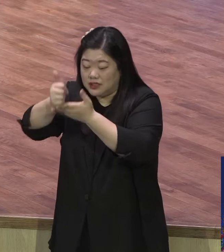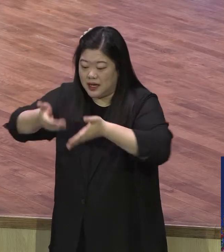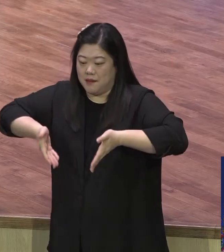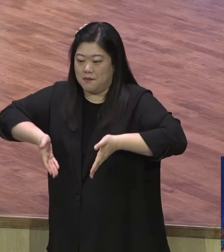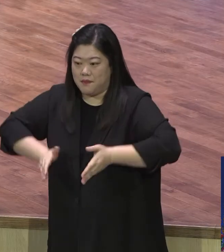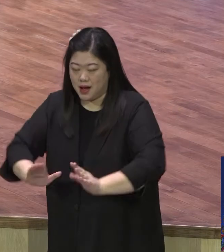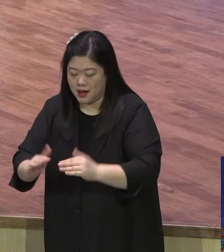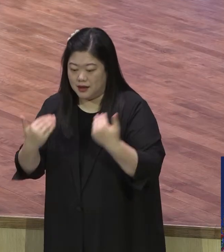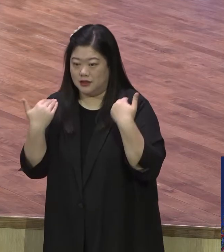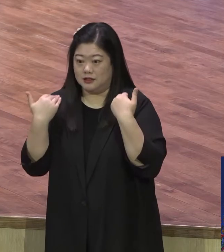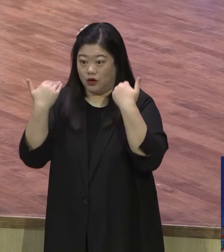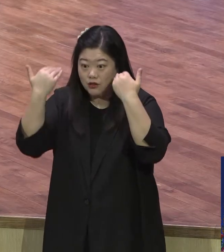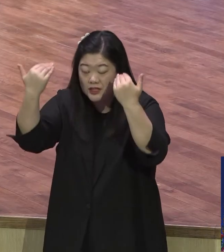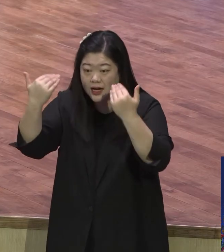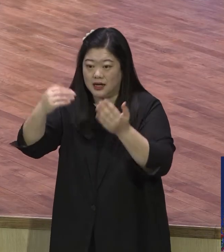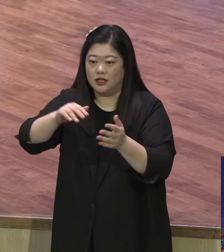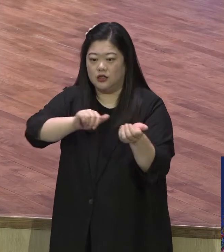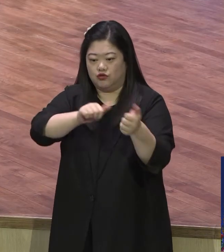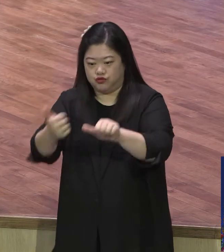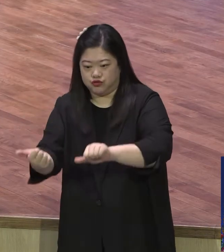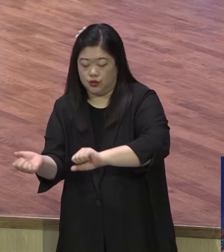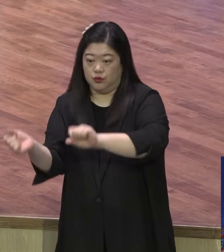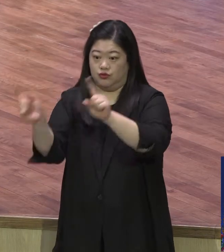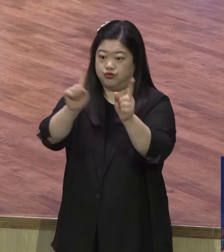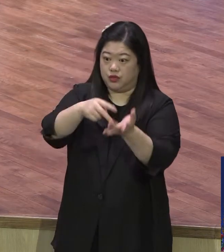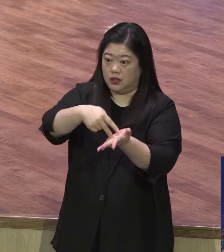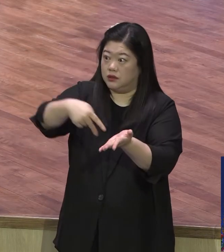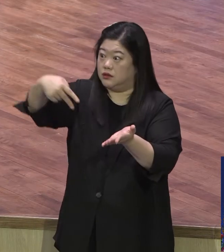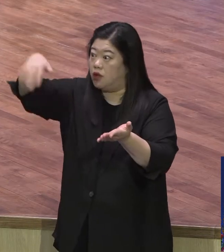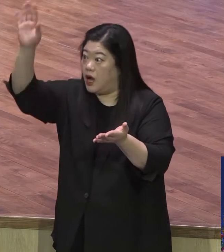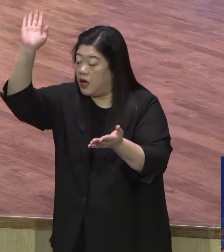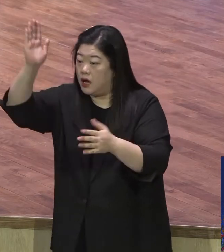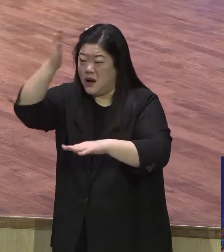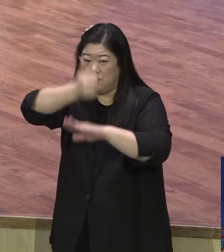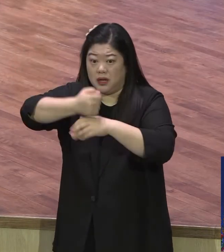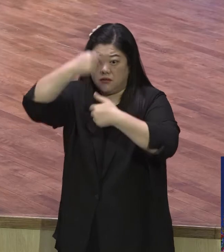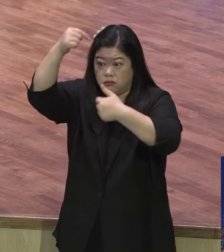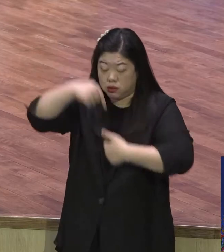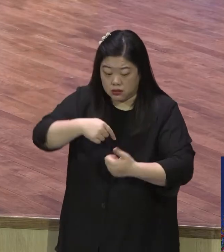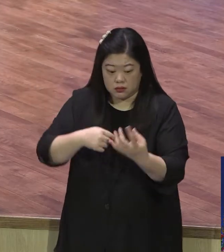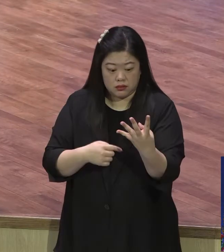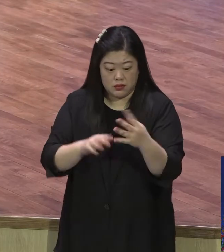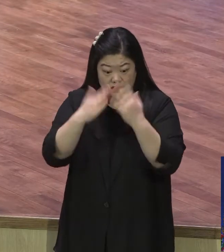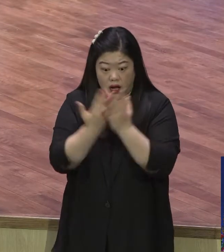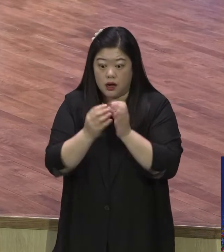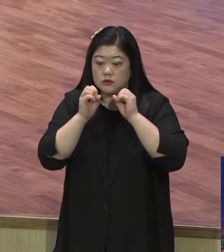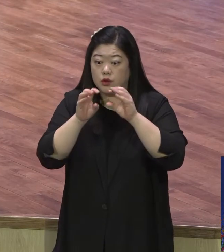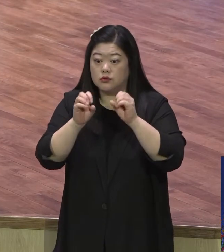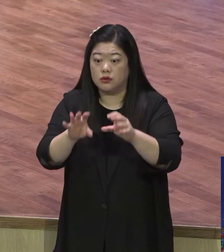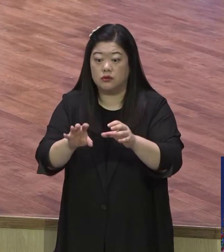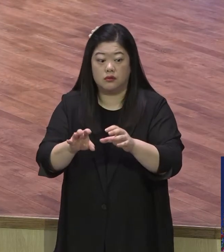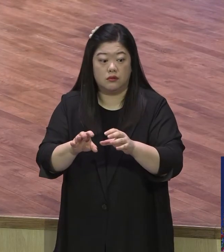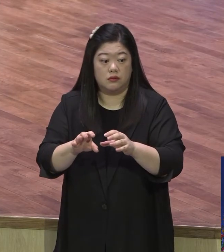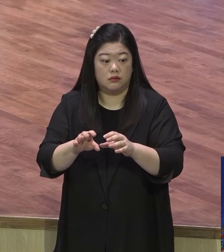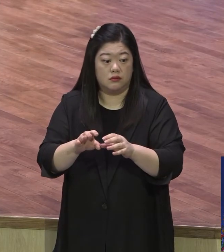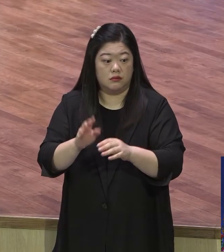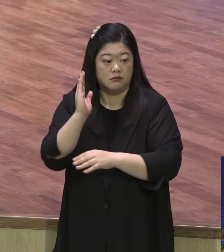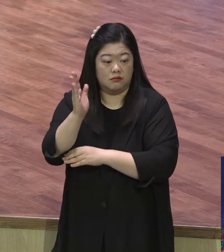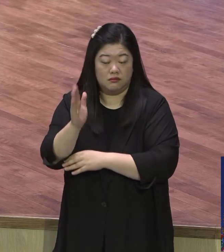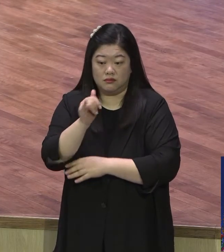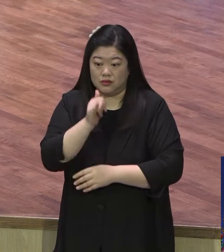성천까지 이루고 한 사복음수가 싹 다 성교를 강조하는데 어떻게 해요 성교를 다른 무슨